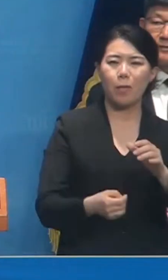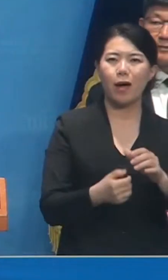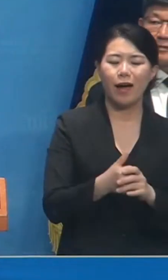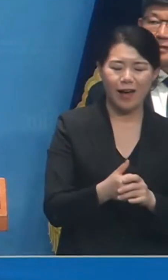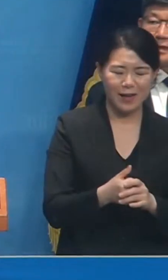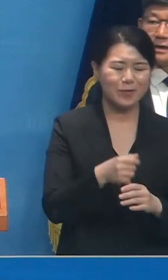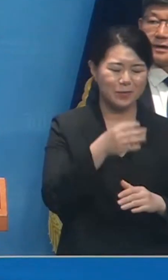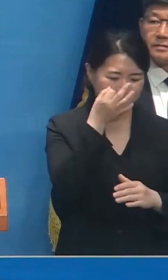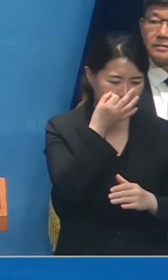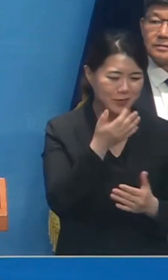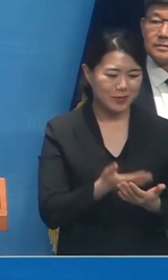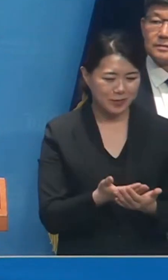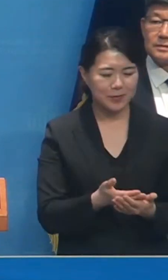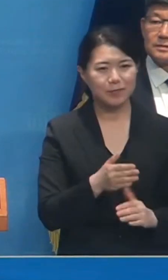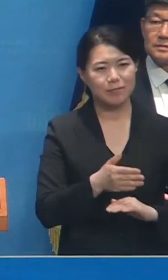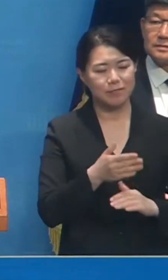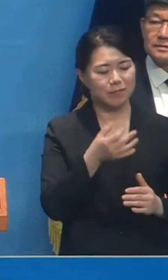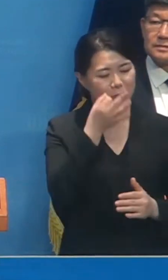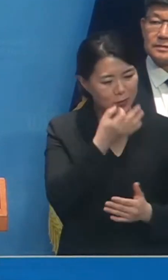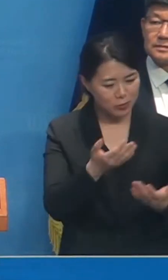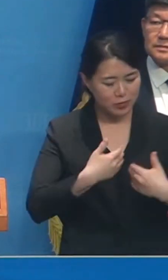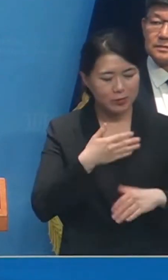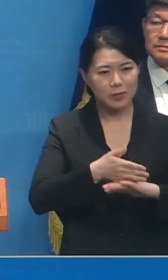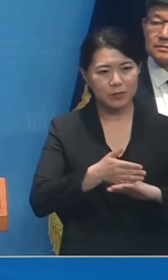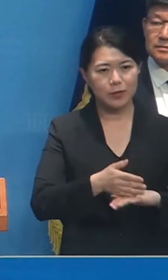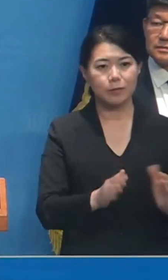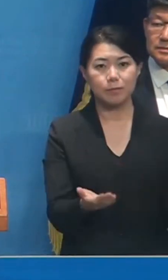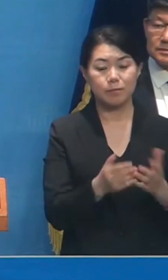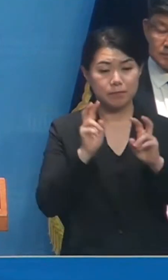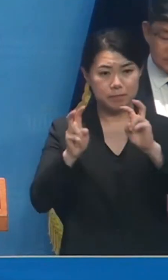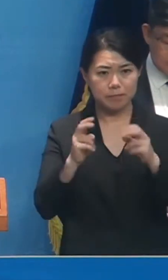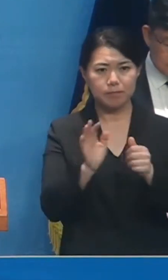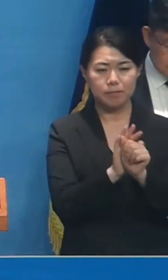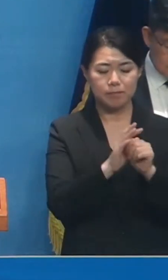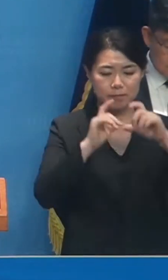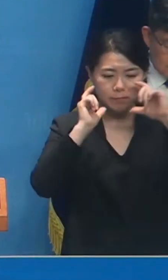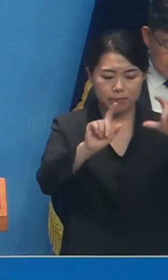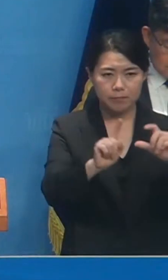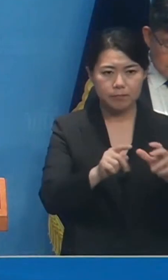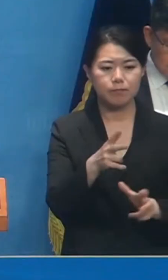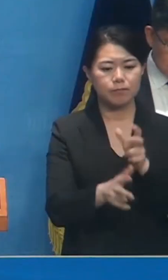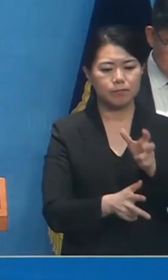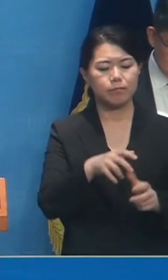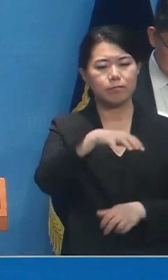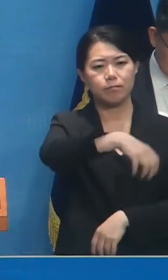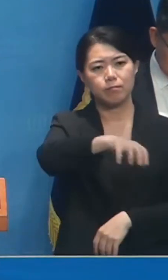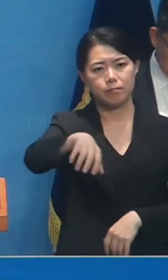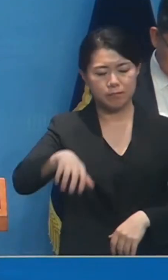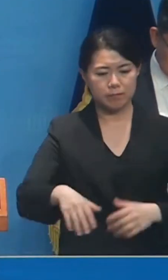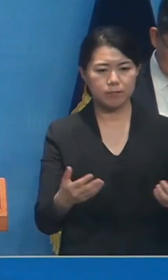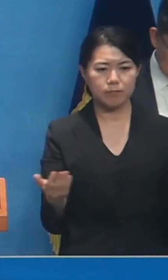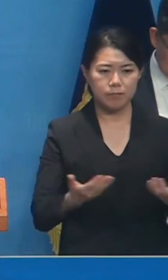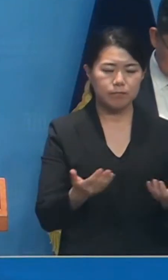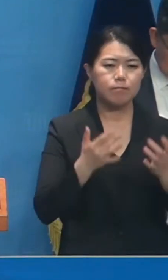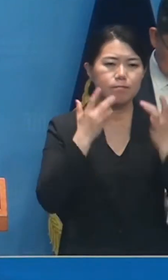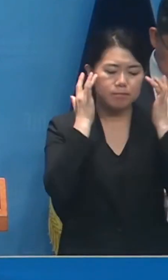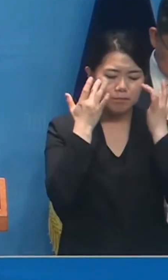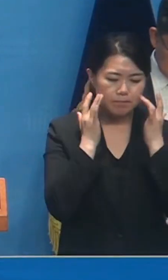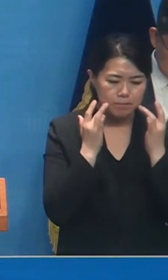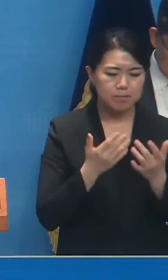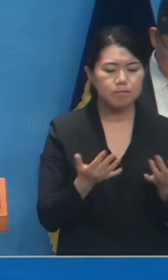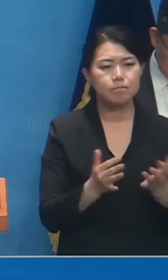보여주셨습니다. 감사드립니다. 오늘 노사의 지지선언은 산업 현장에서 땀 흘리는